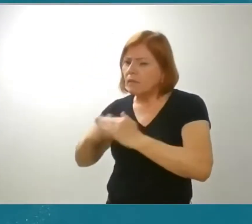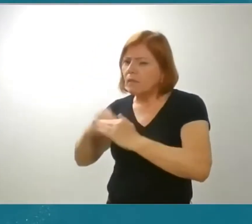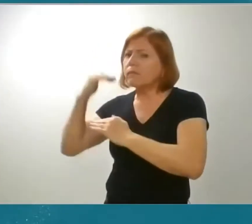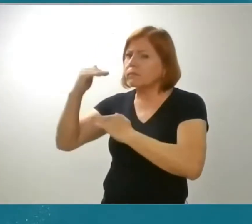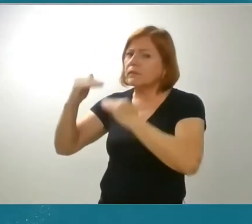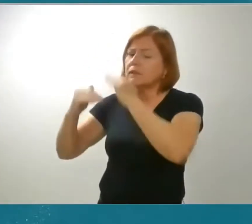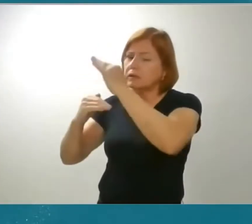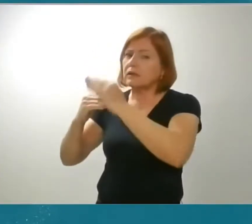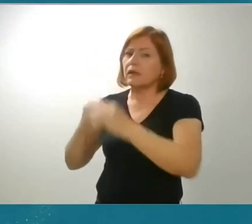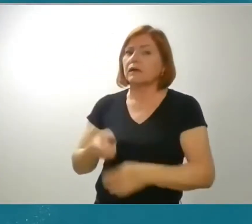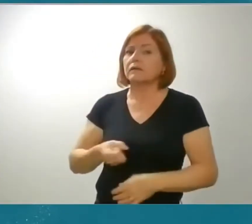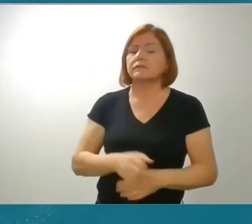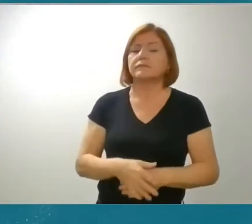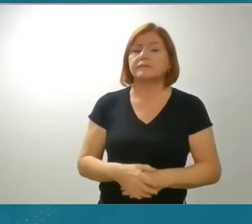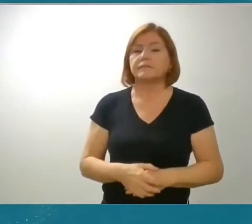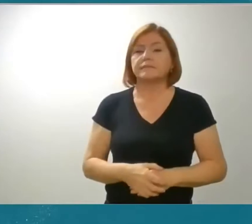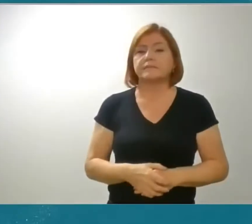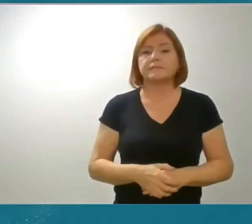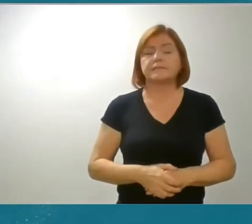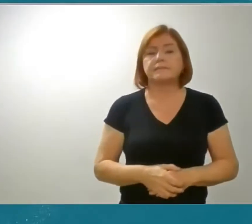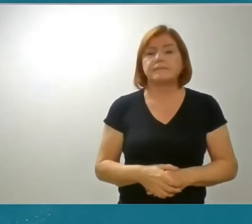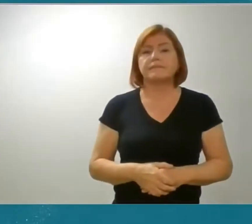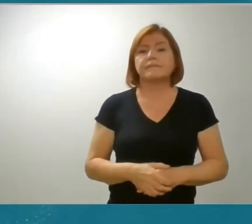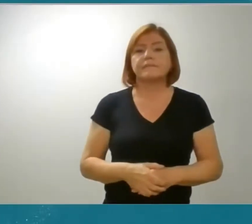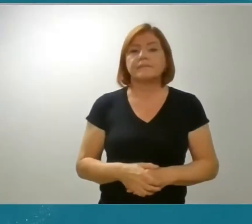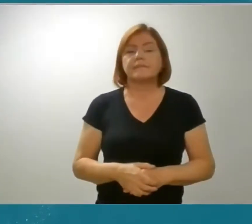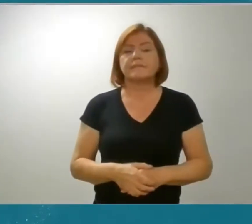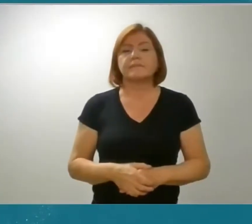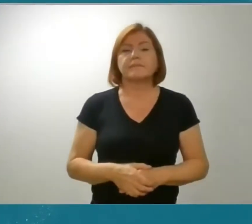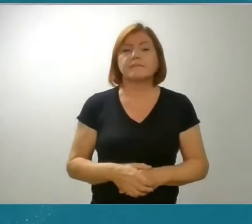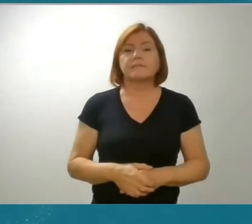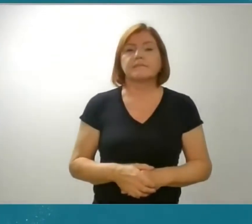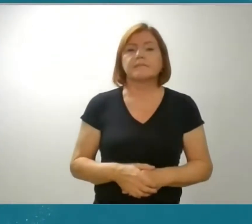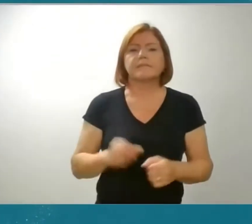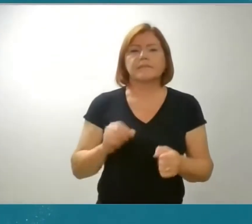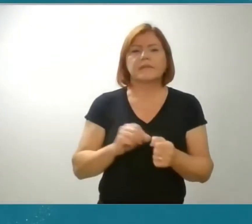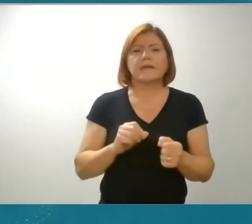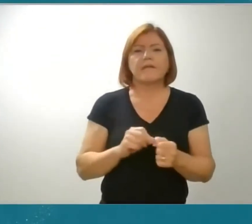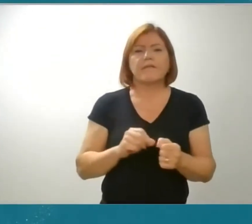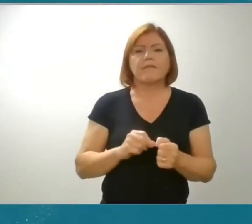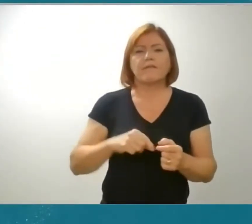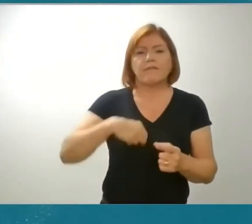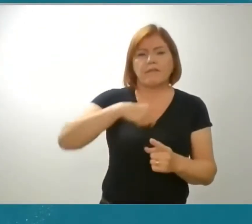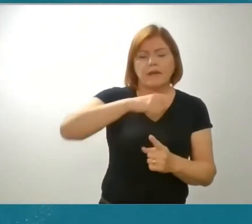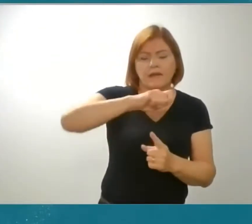e delicadeza, prepara os fios de lã e de linho para tecer as roupas da família.